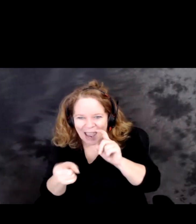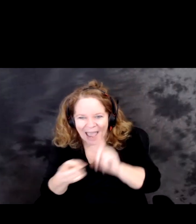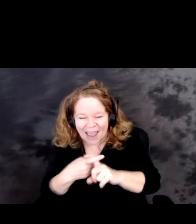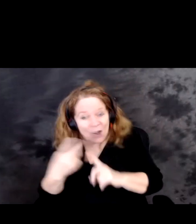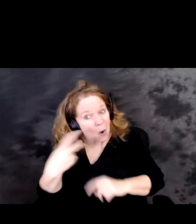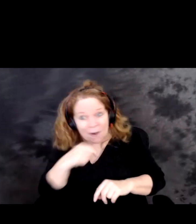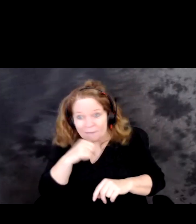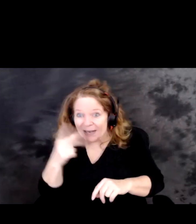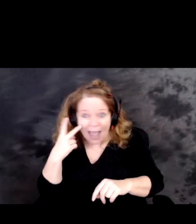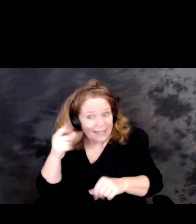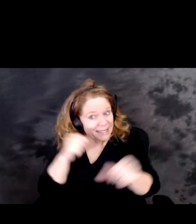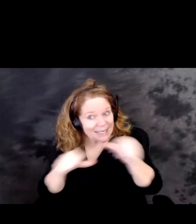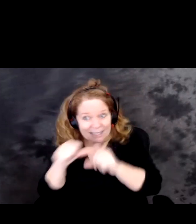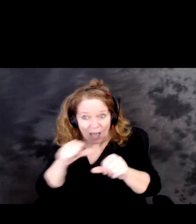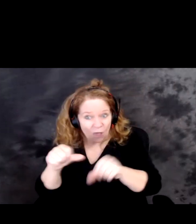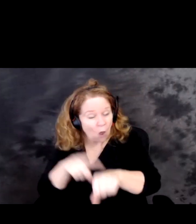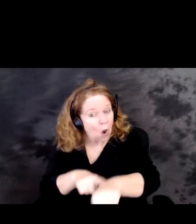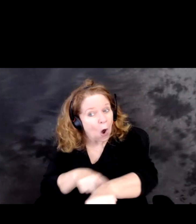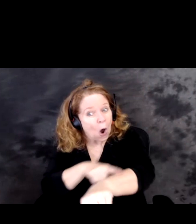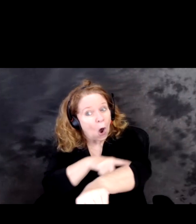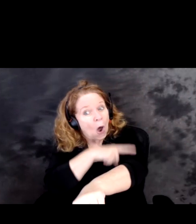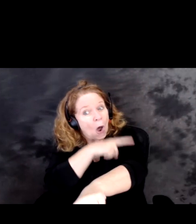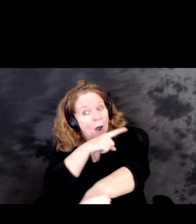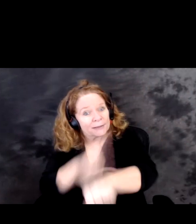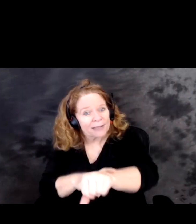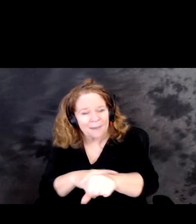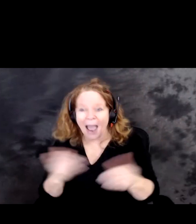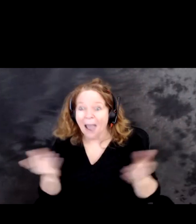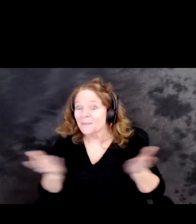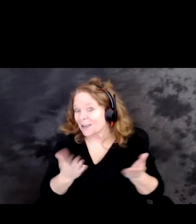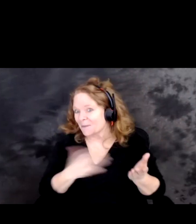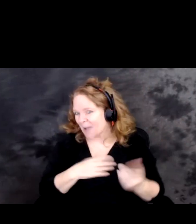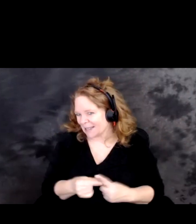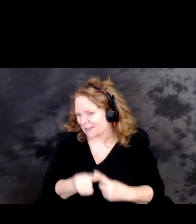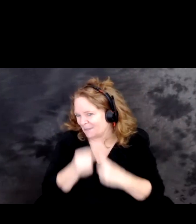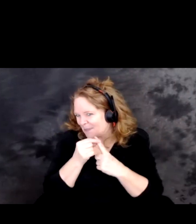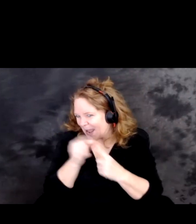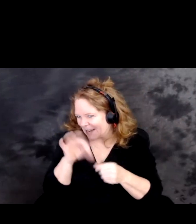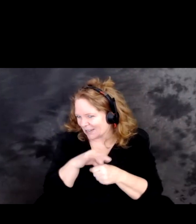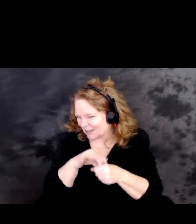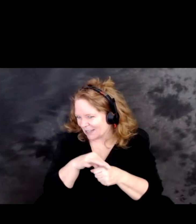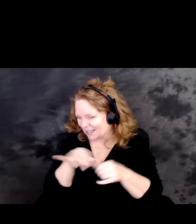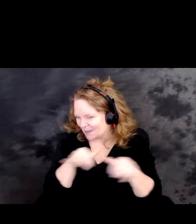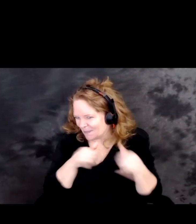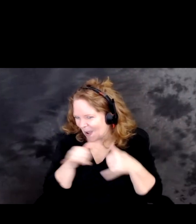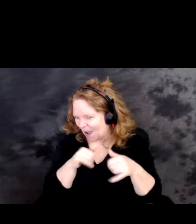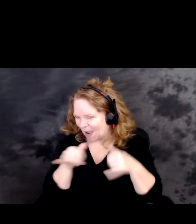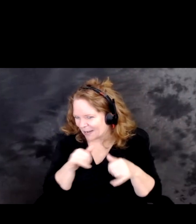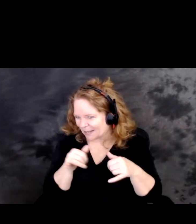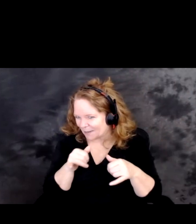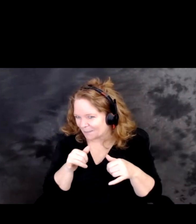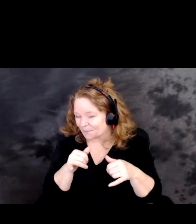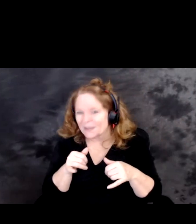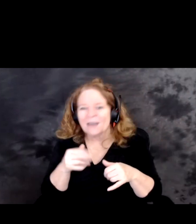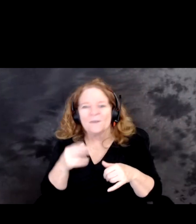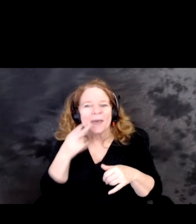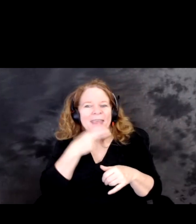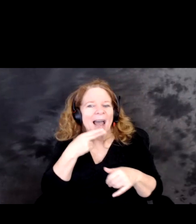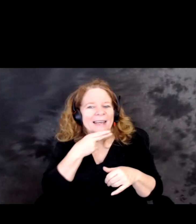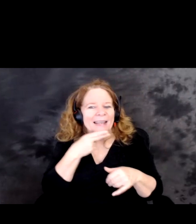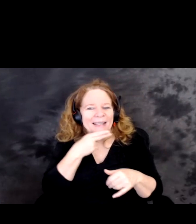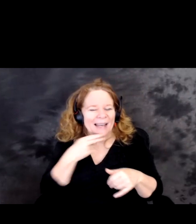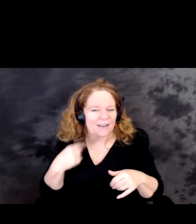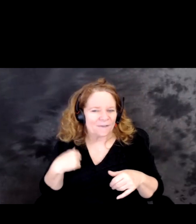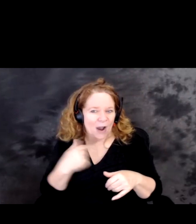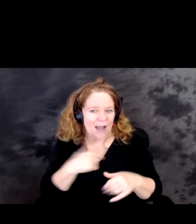pequeñín. Hace tiempo que no te veo. ¿Has venido para mi fiesta del té especial? ¿Hay suficiente miel para